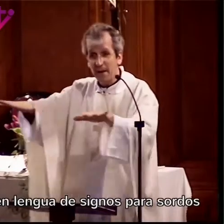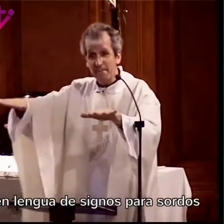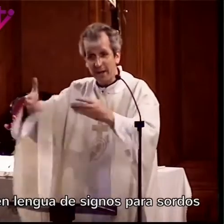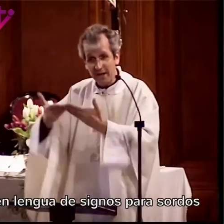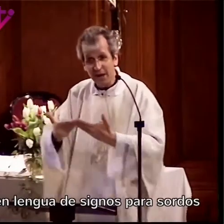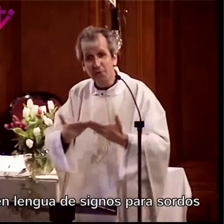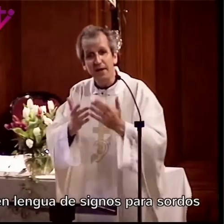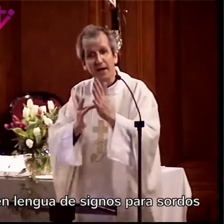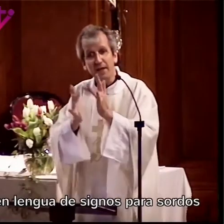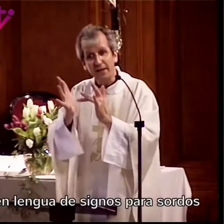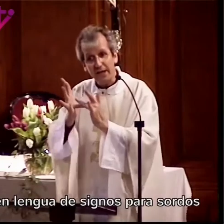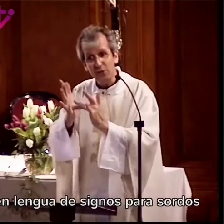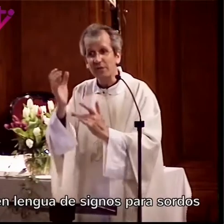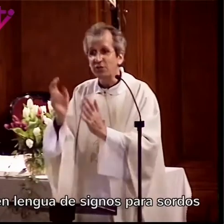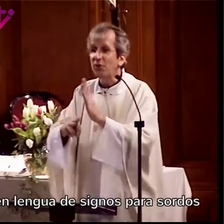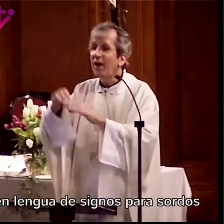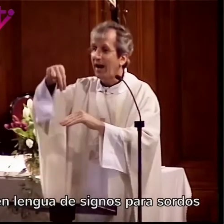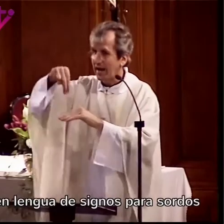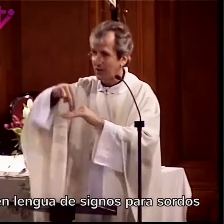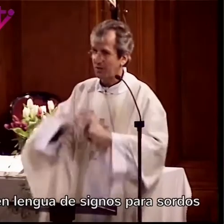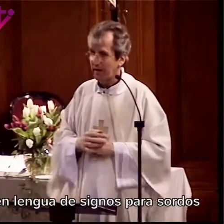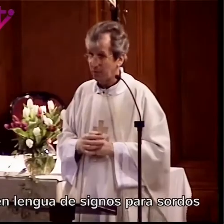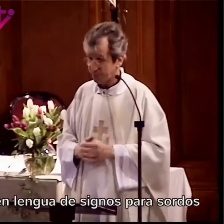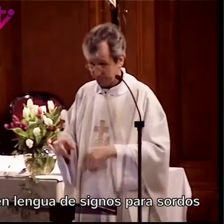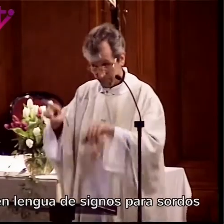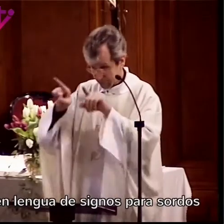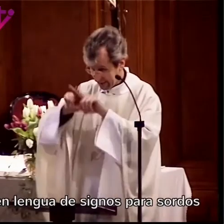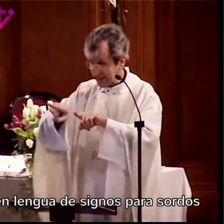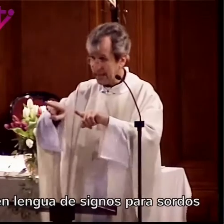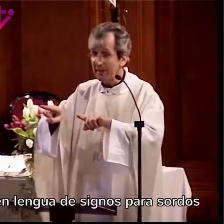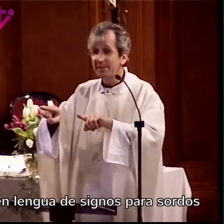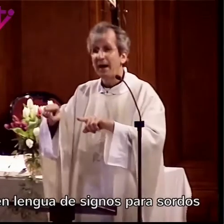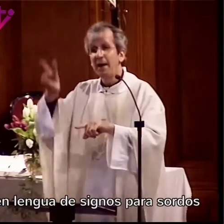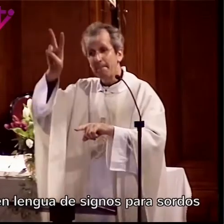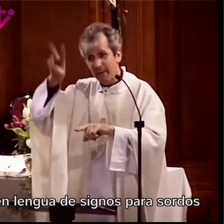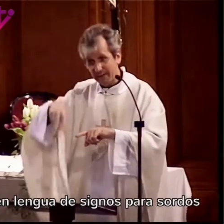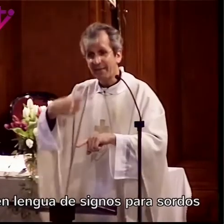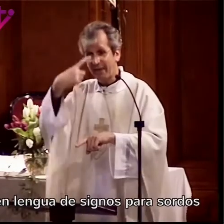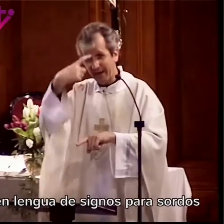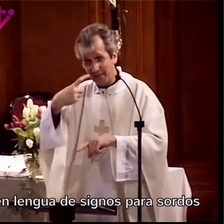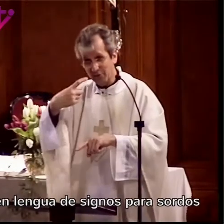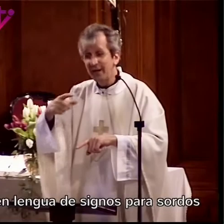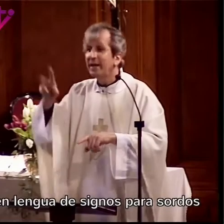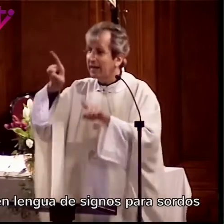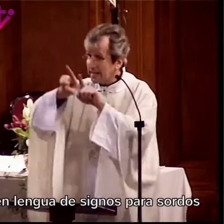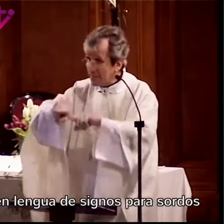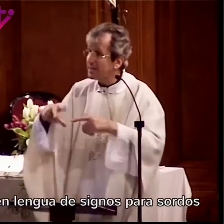para ir a anunciar que Jesucristo ha resucitado que esta misma verdad que creemos que esta misma